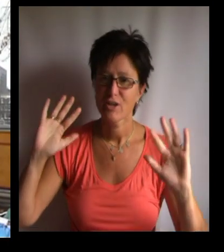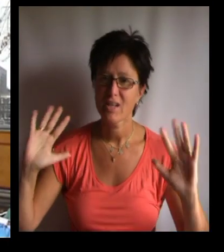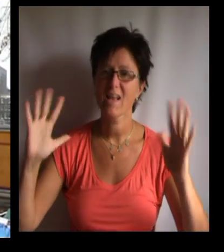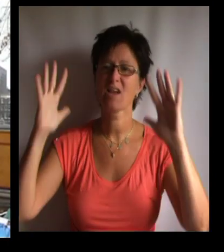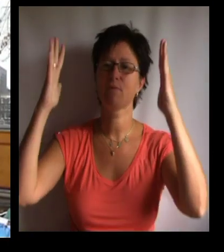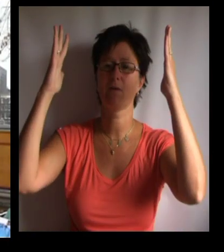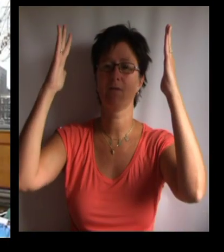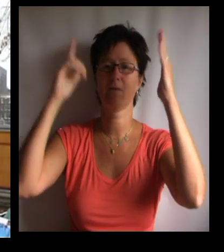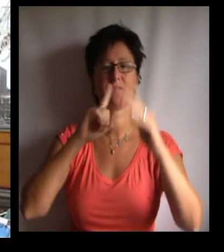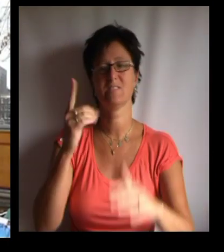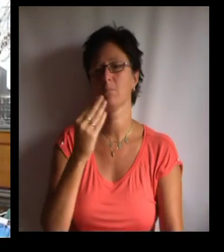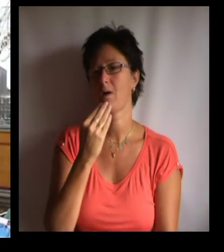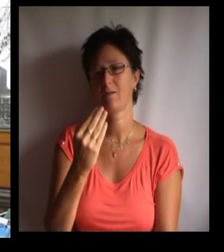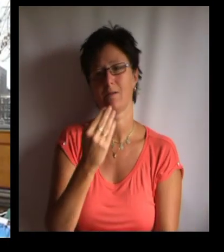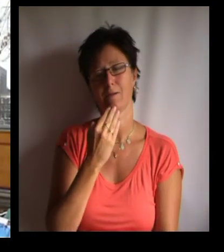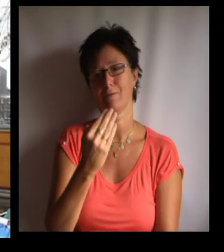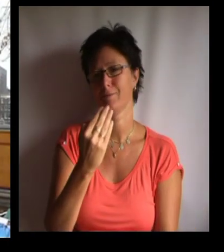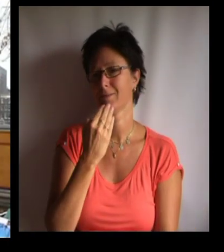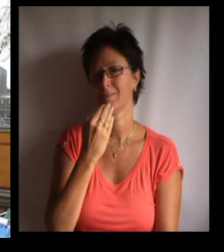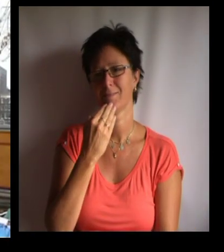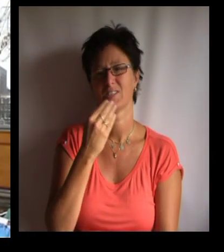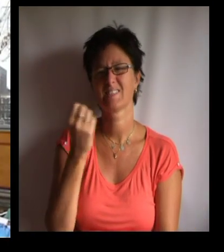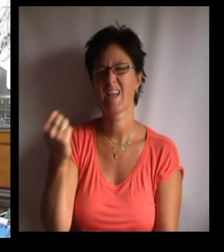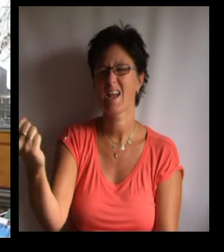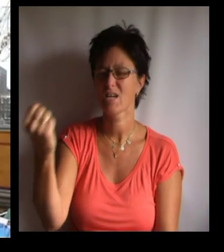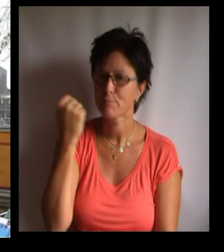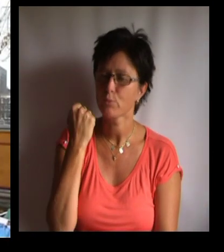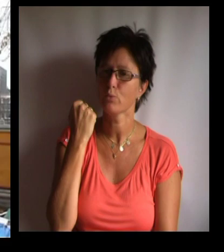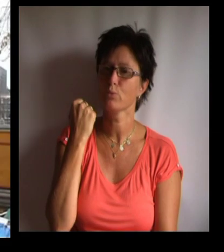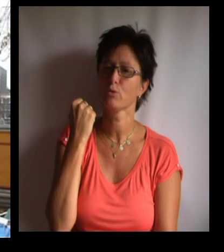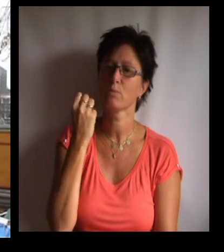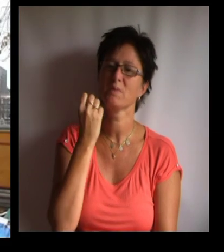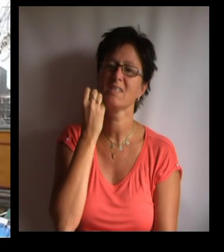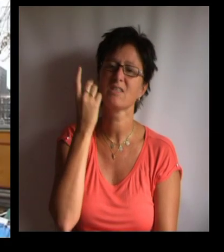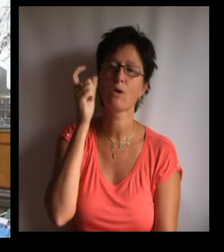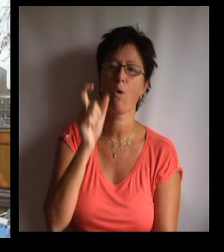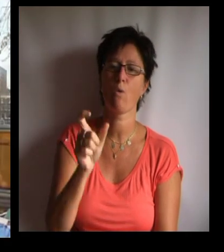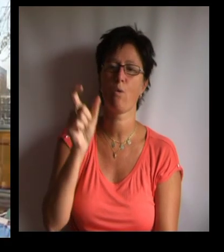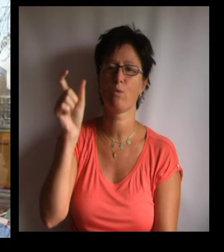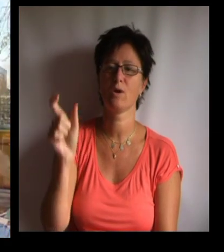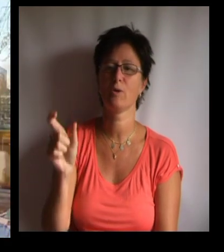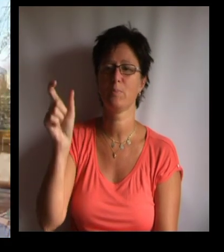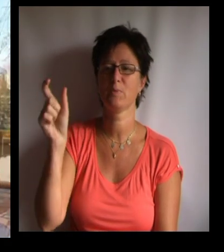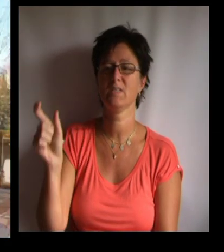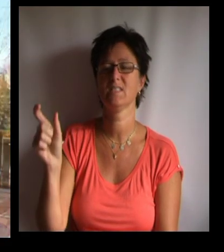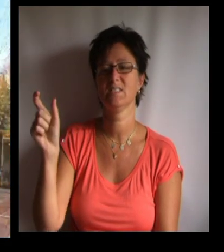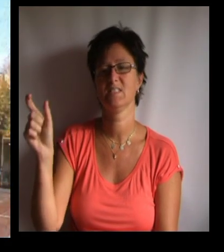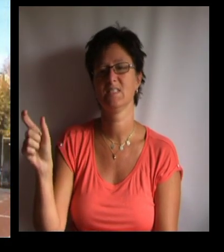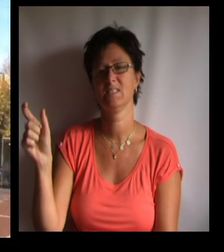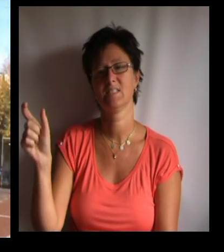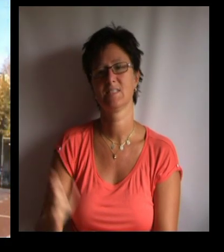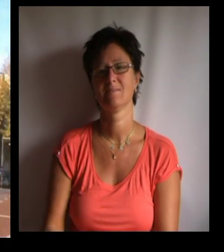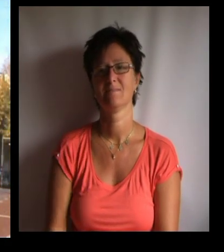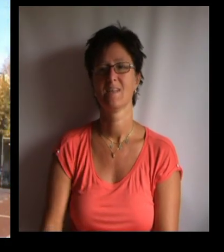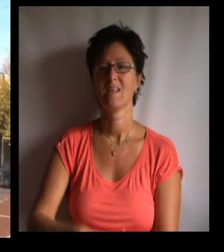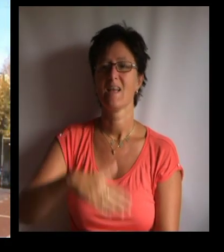het leven is niet makkelijk, er is tegen spoed op ieder ogenblik.